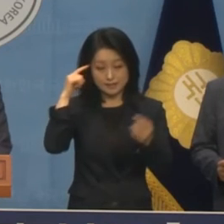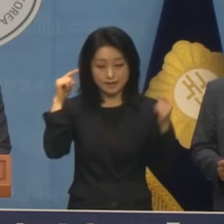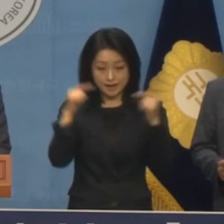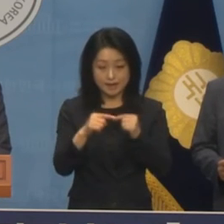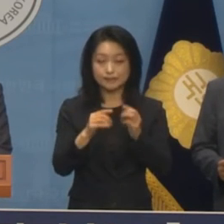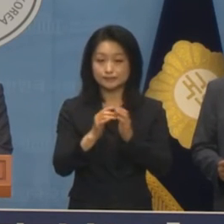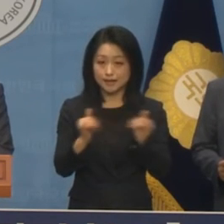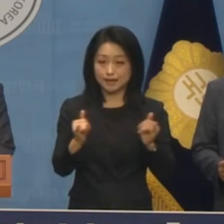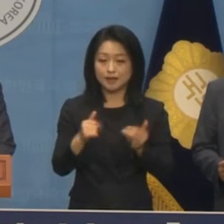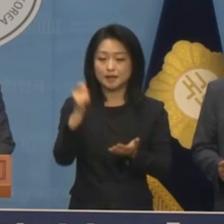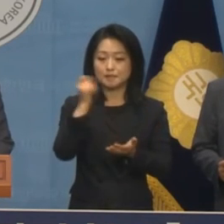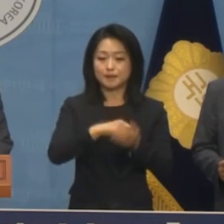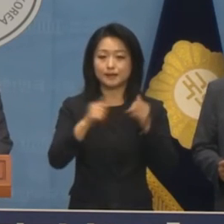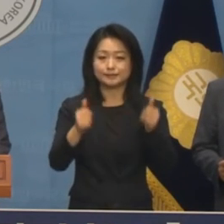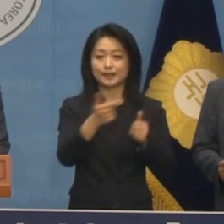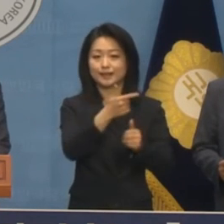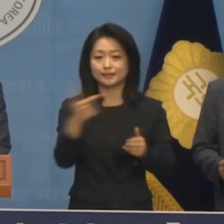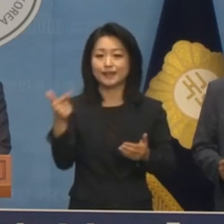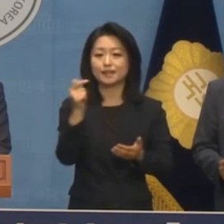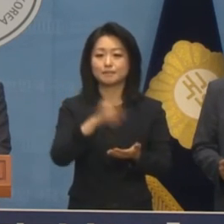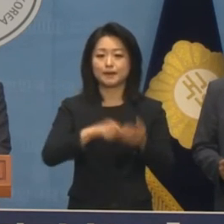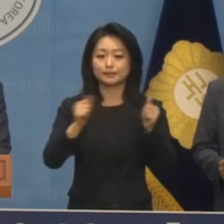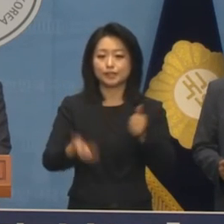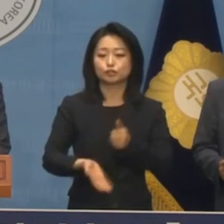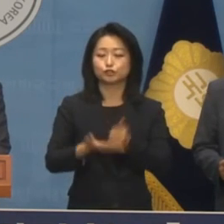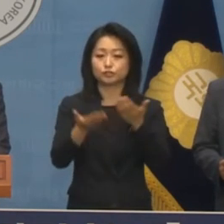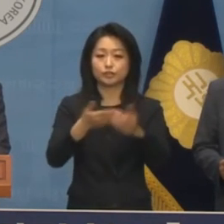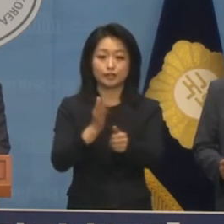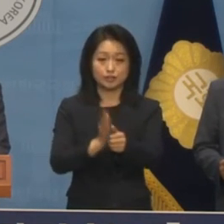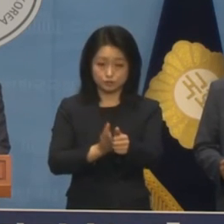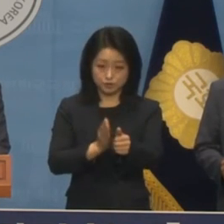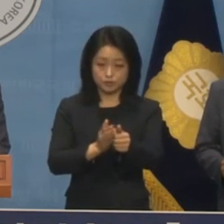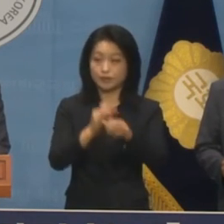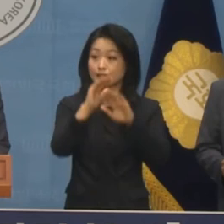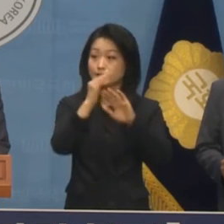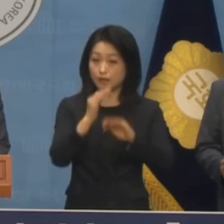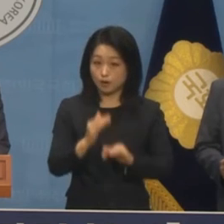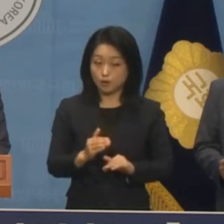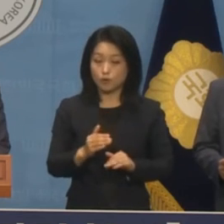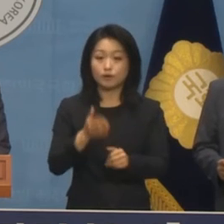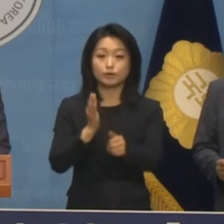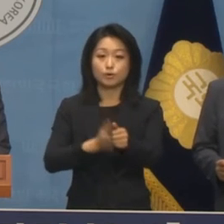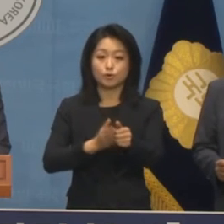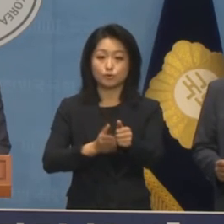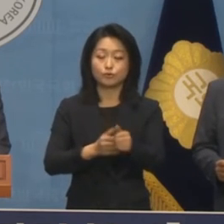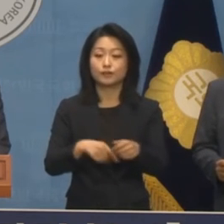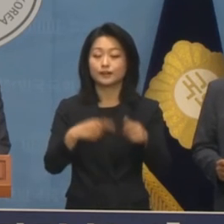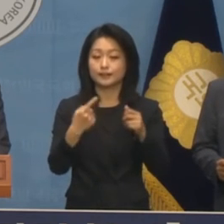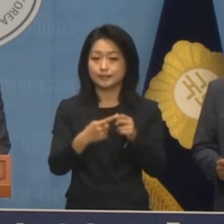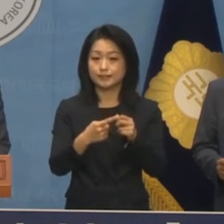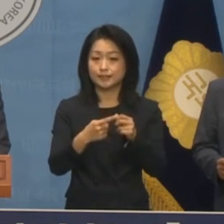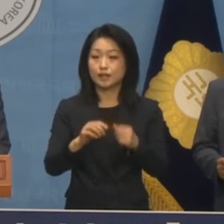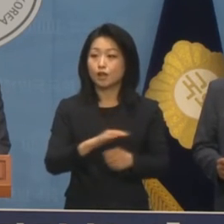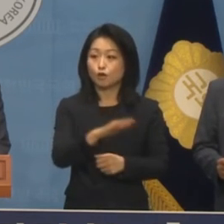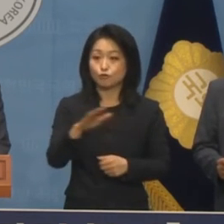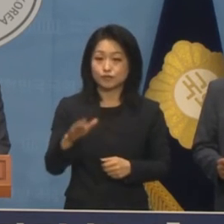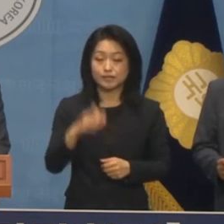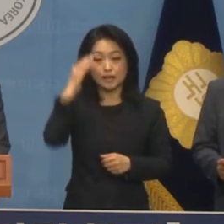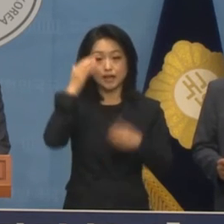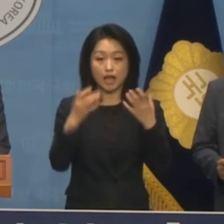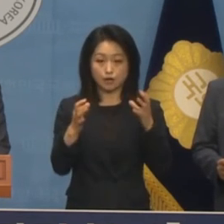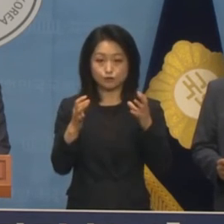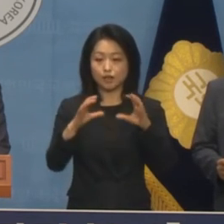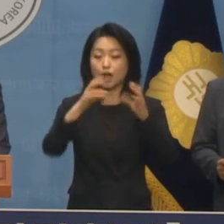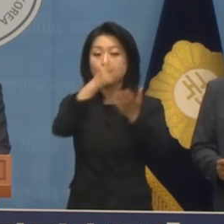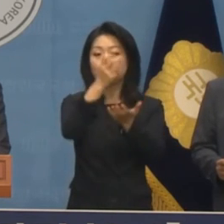있는 대법관들이 추천되기를 바라며 다음과 같이 요구한다. 하나, 우리는